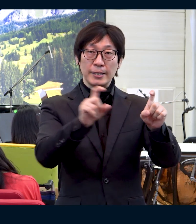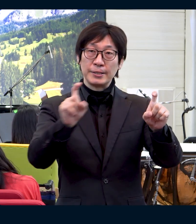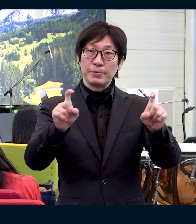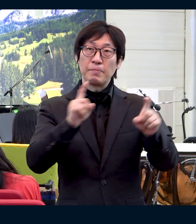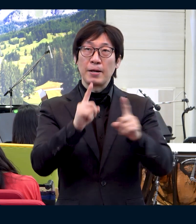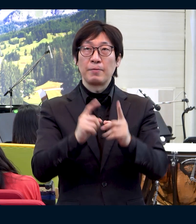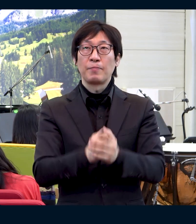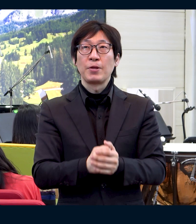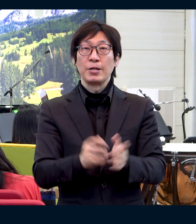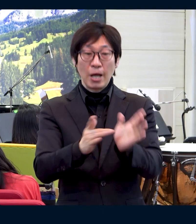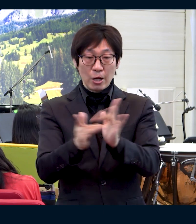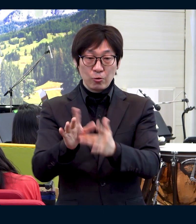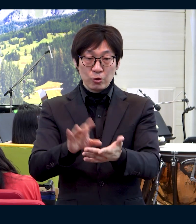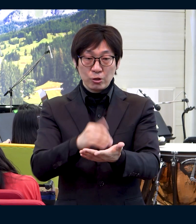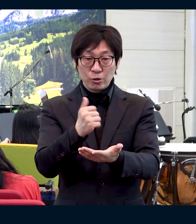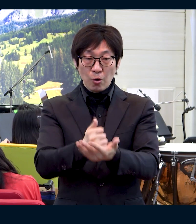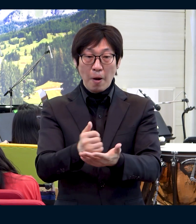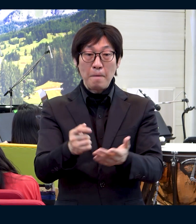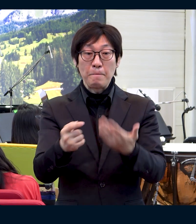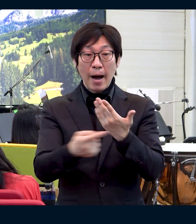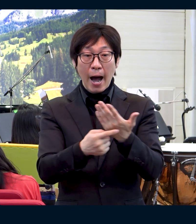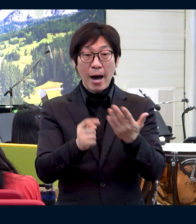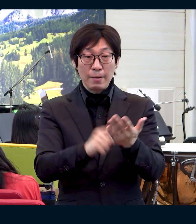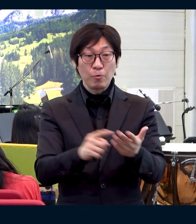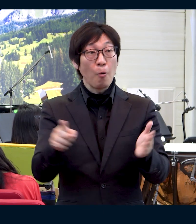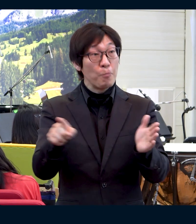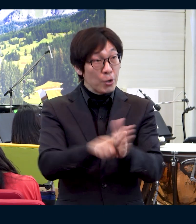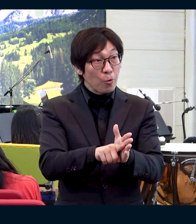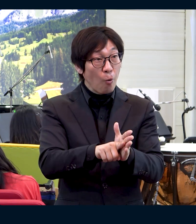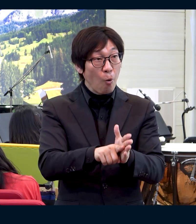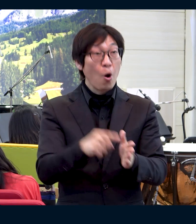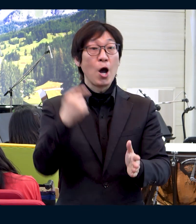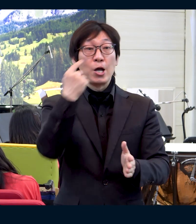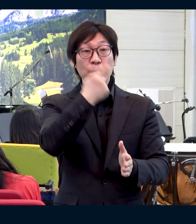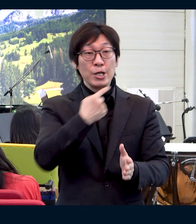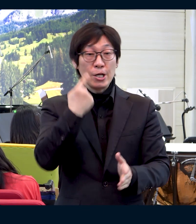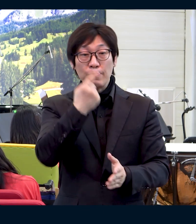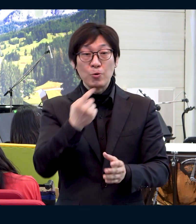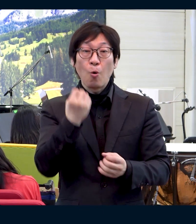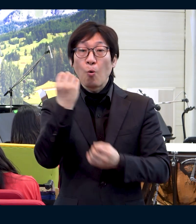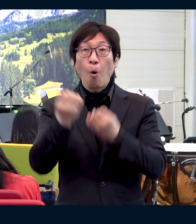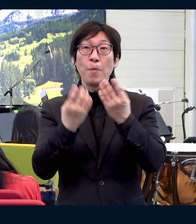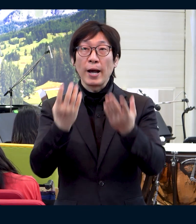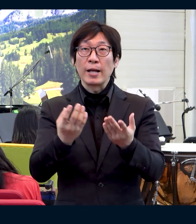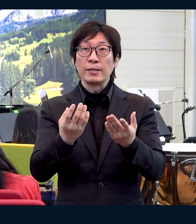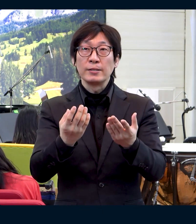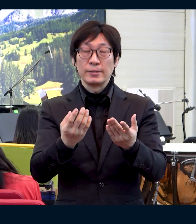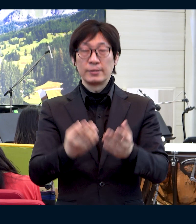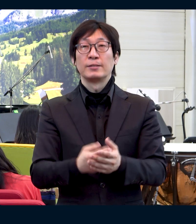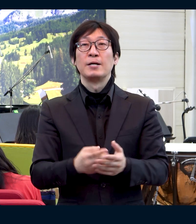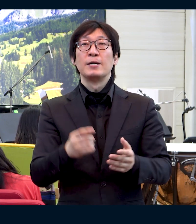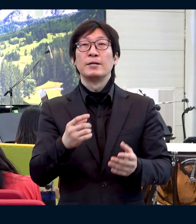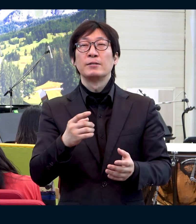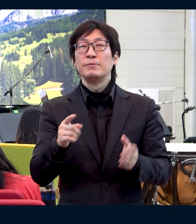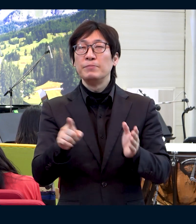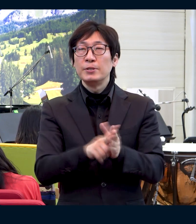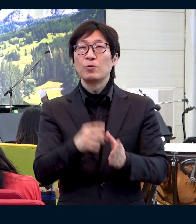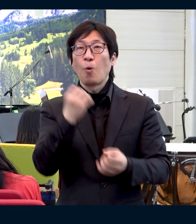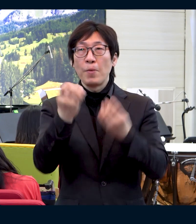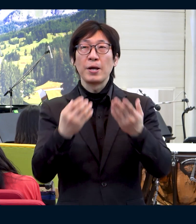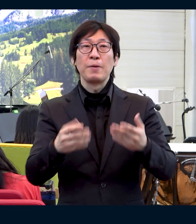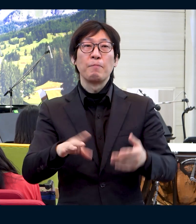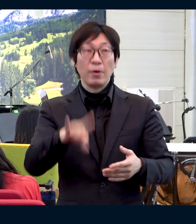말씀처럼 예수 그리스도를 마음으로 믿고 입으로 시인하는 그 confession, 즉 나의 신앙 고백이